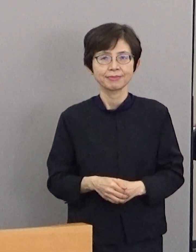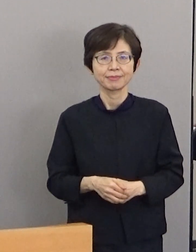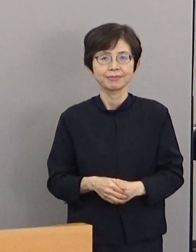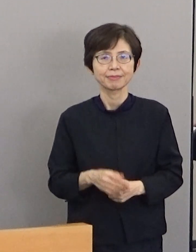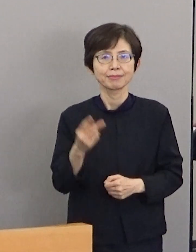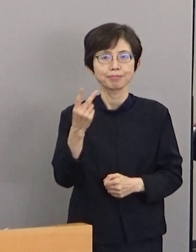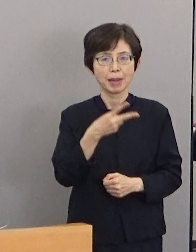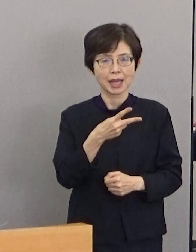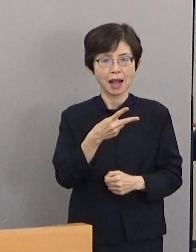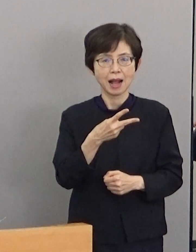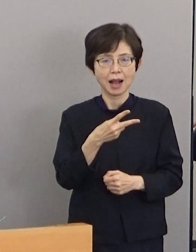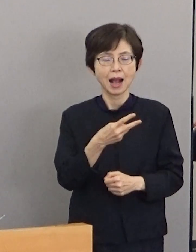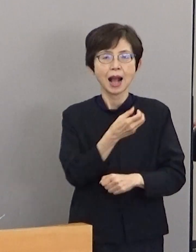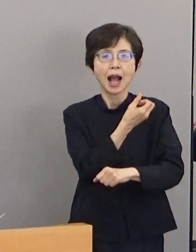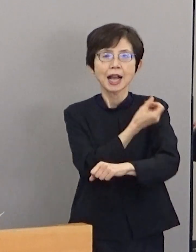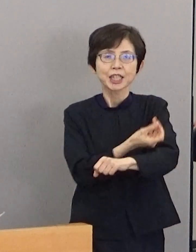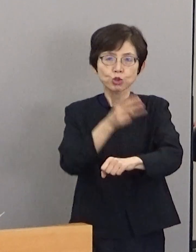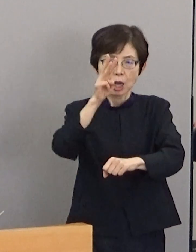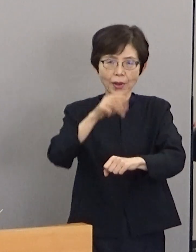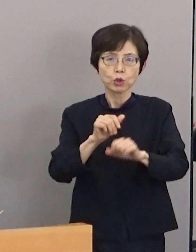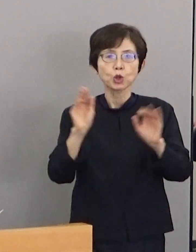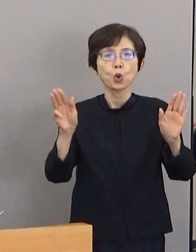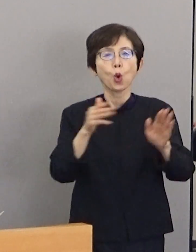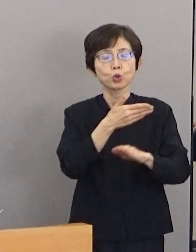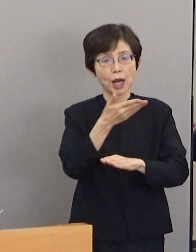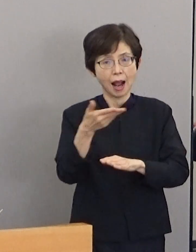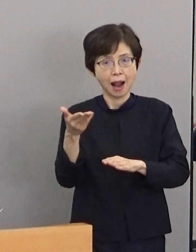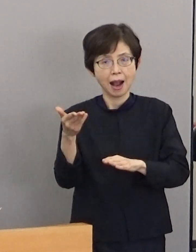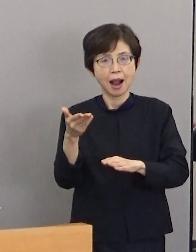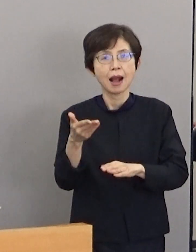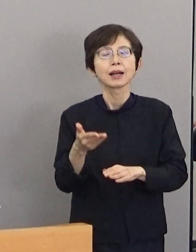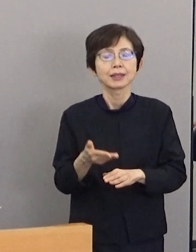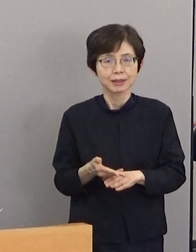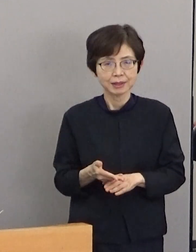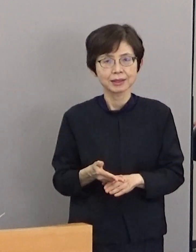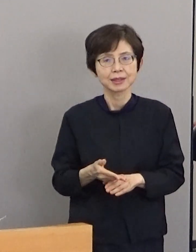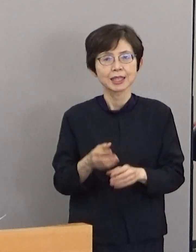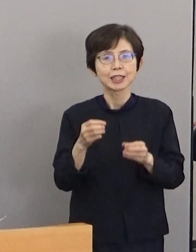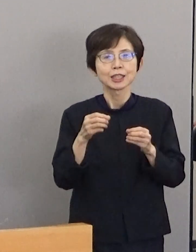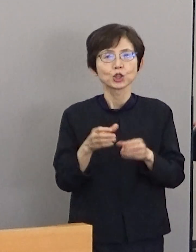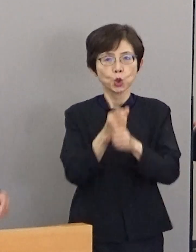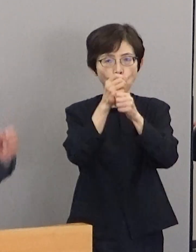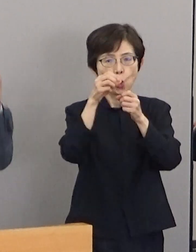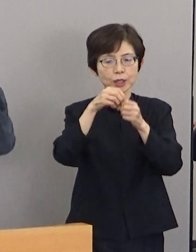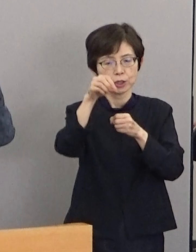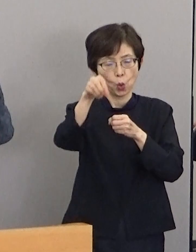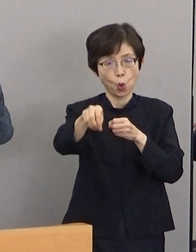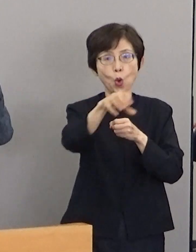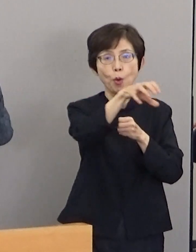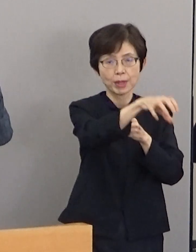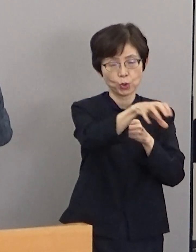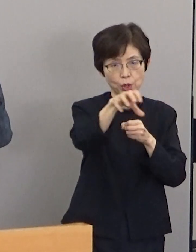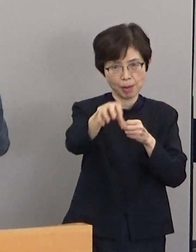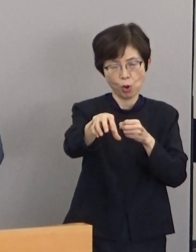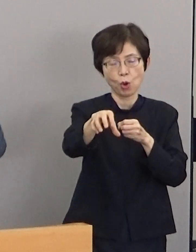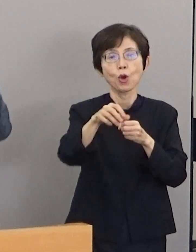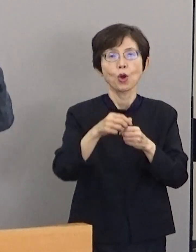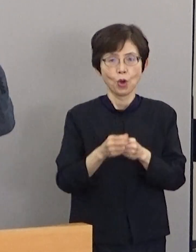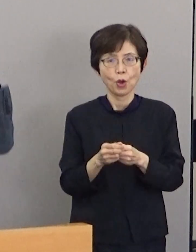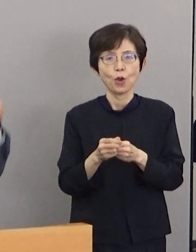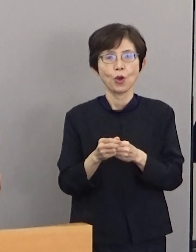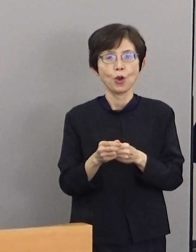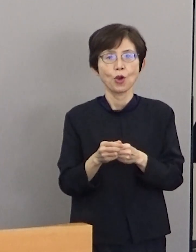また各総合支所館内におきましてもそれぞれに敬老会を開催いたしますので、詳細はお手元の資料で